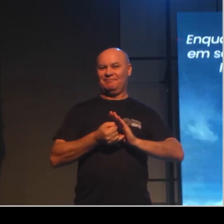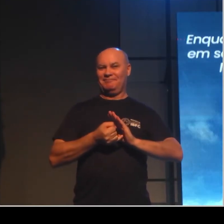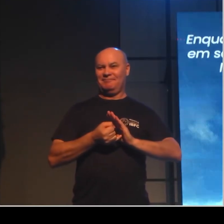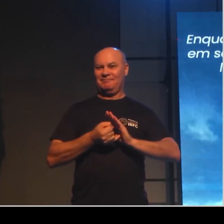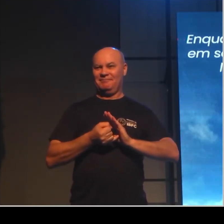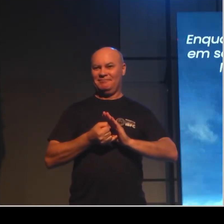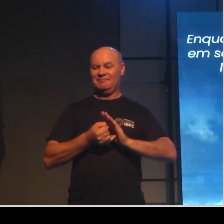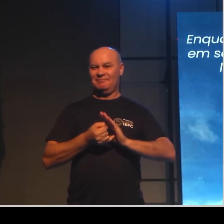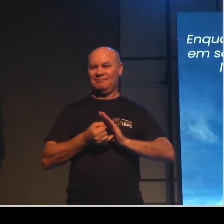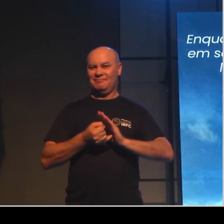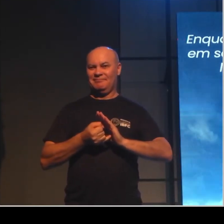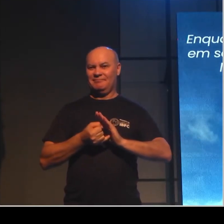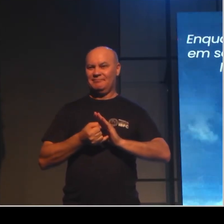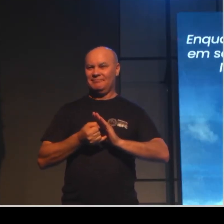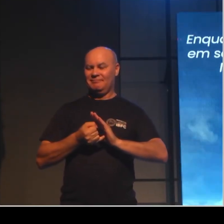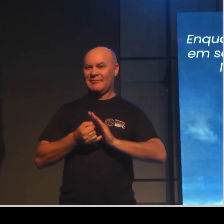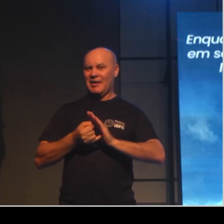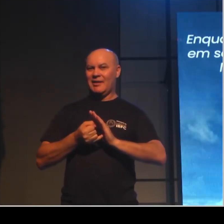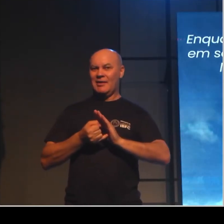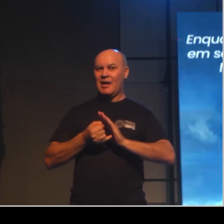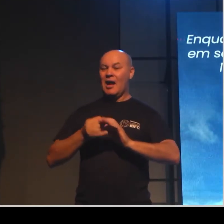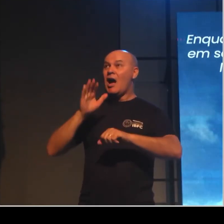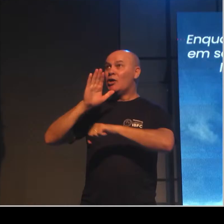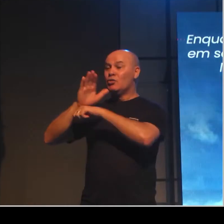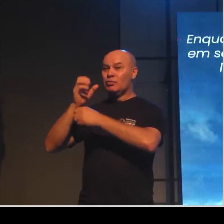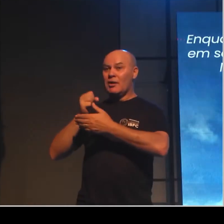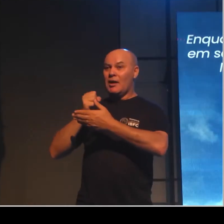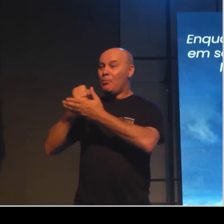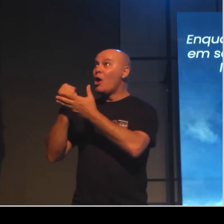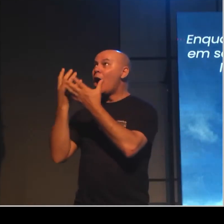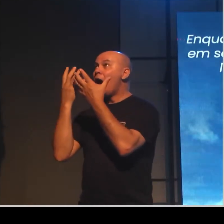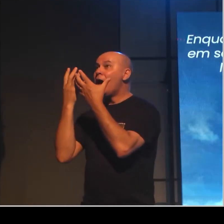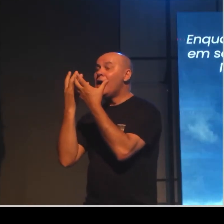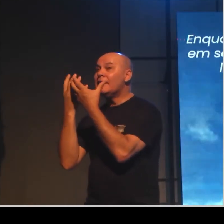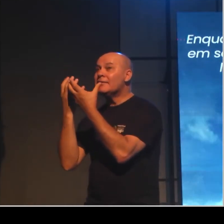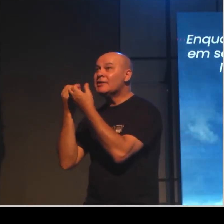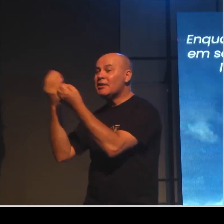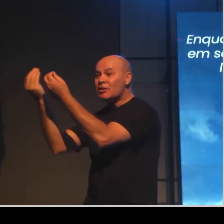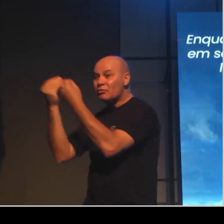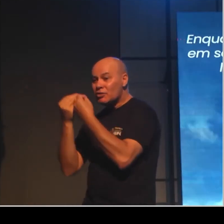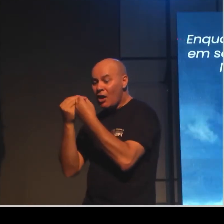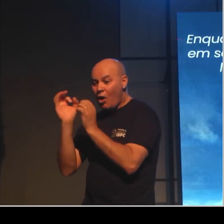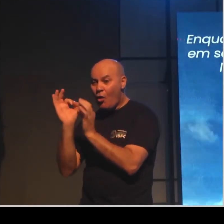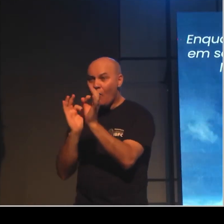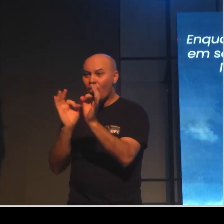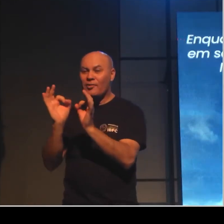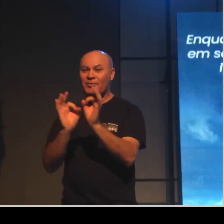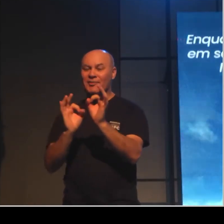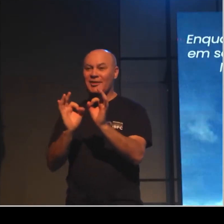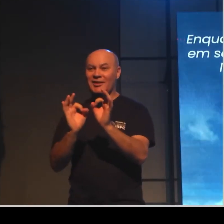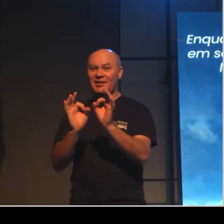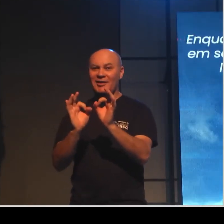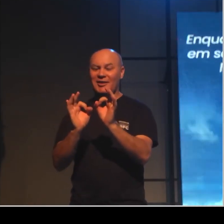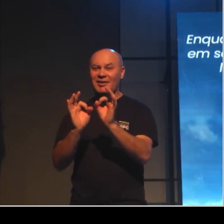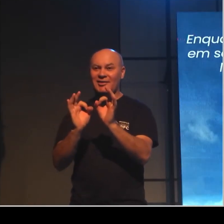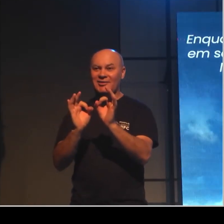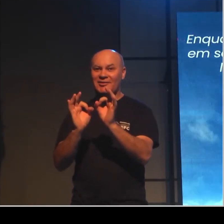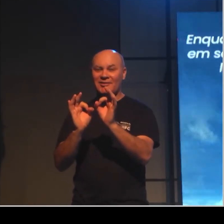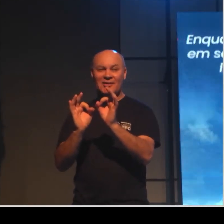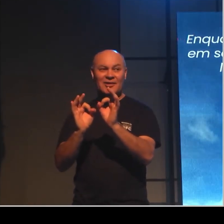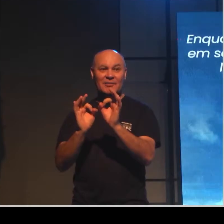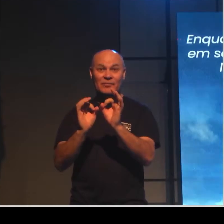com o plano de Deus. Segundo exemplo que a gente aprende nesse texto, é que se você quer ser